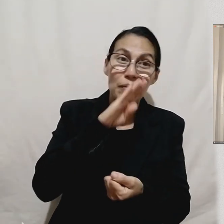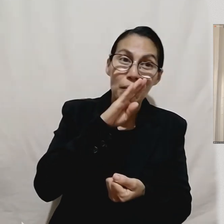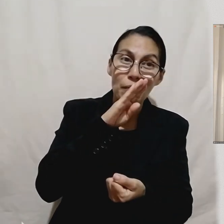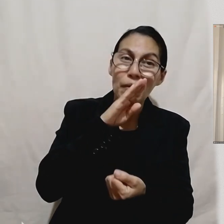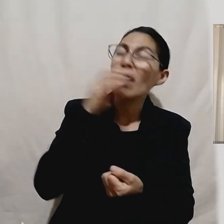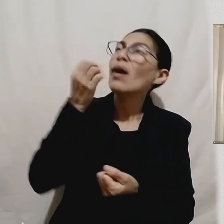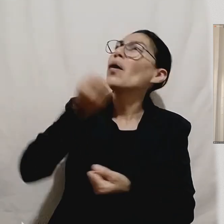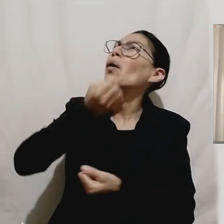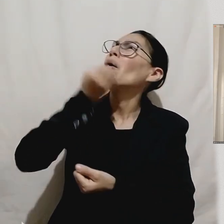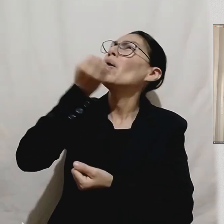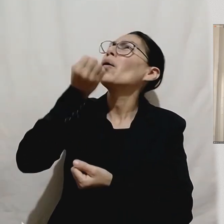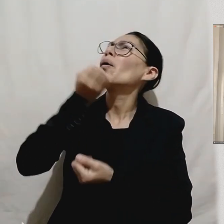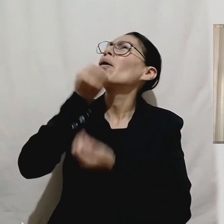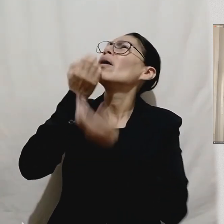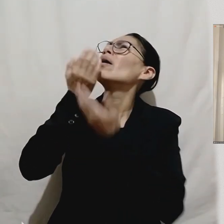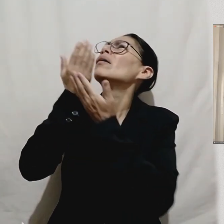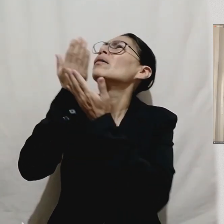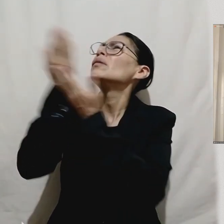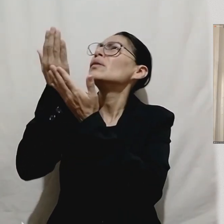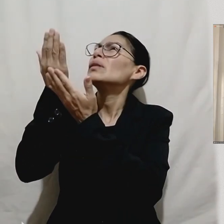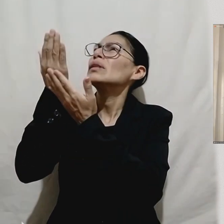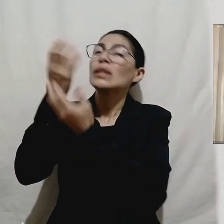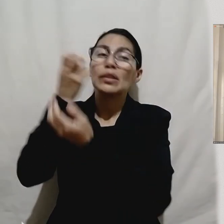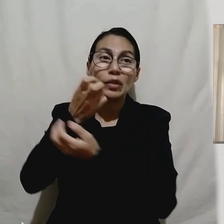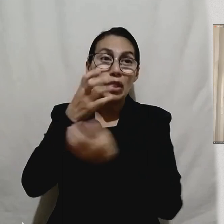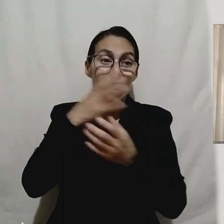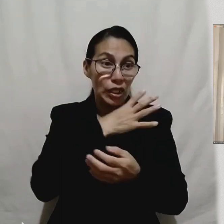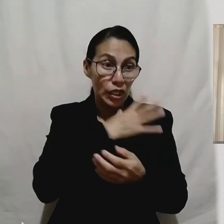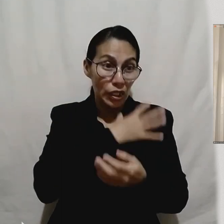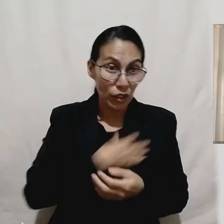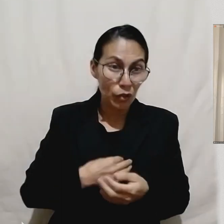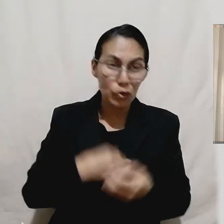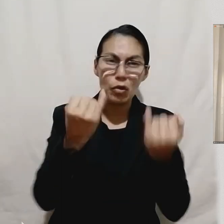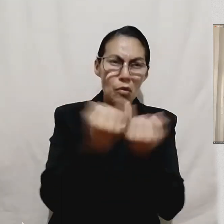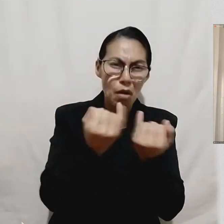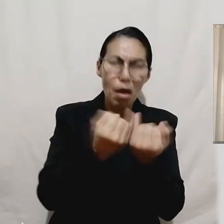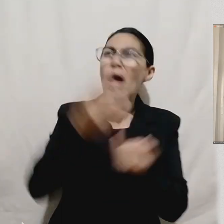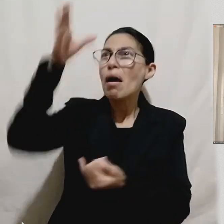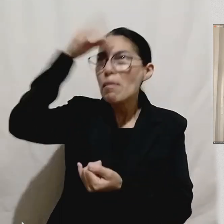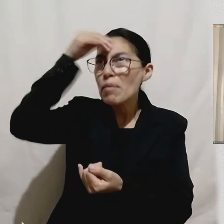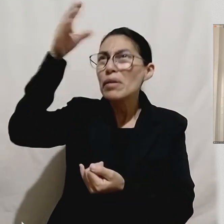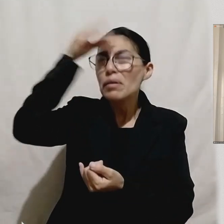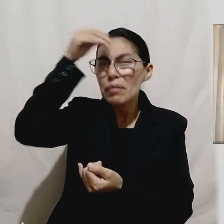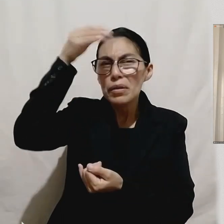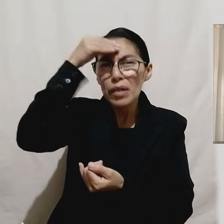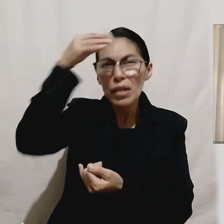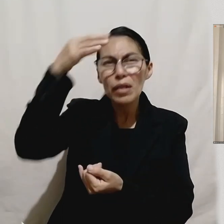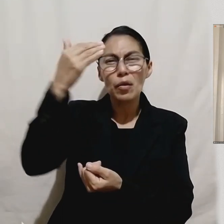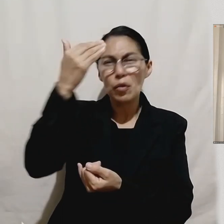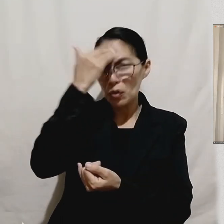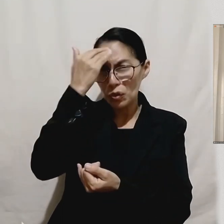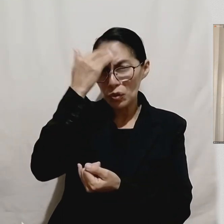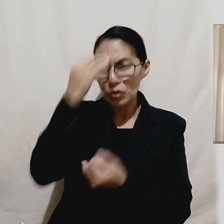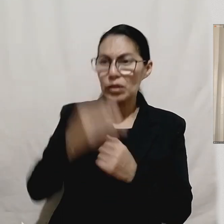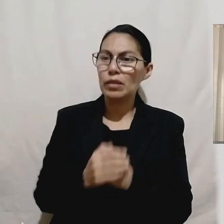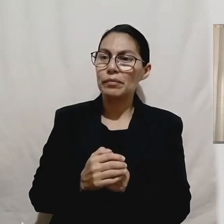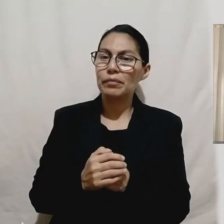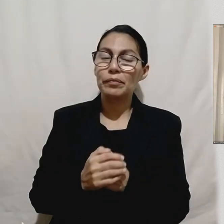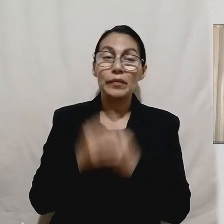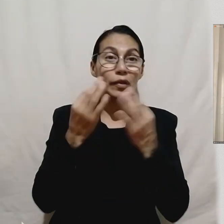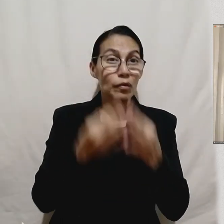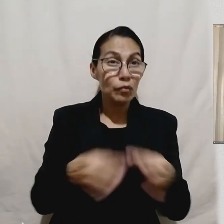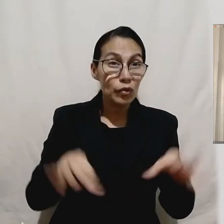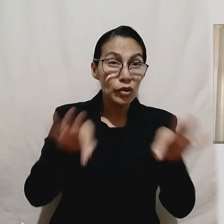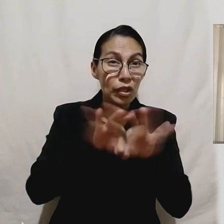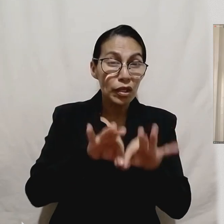pero ellos tendrán que conocerlo y aceptarlo por sí mismo es tan